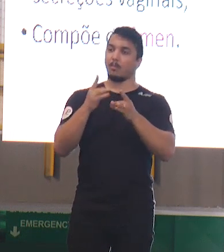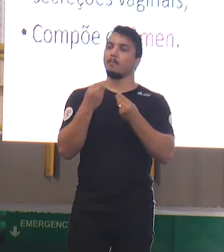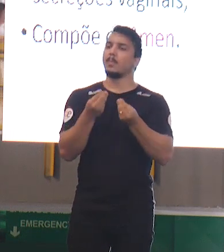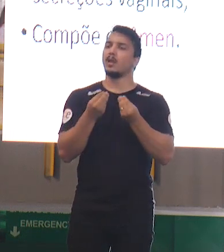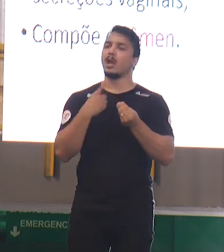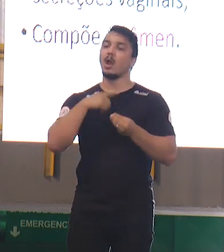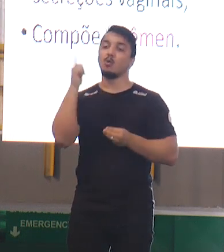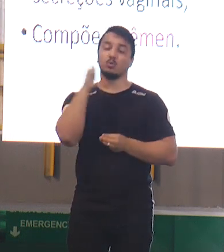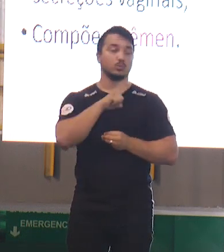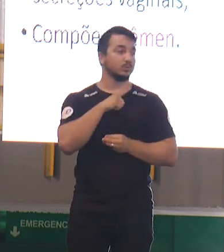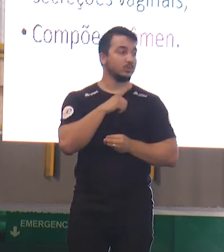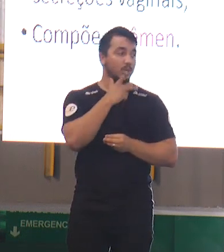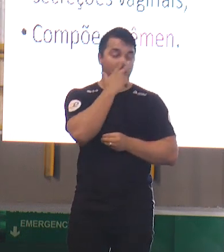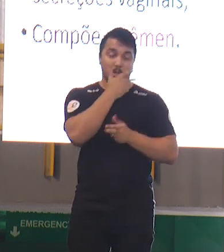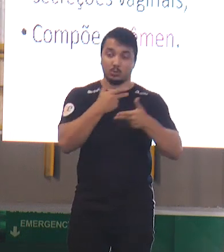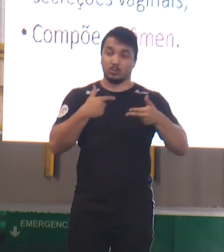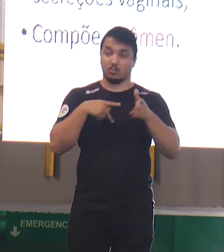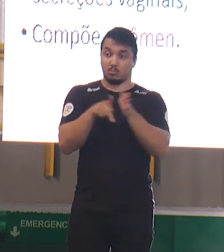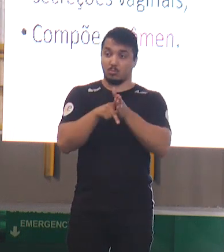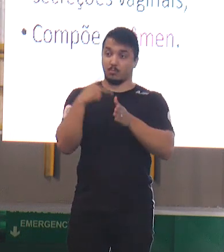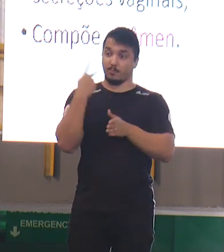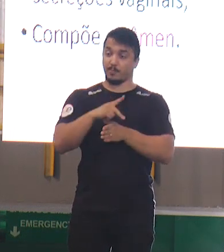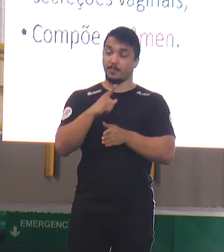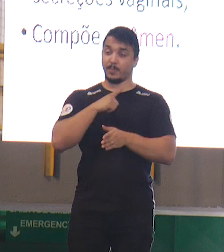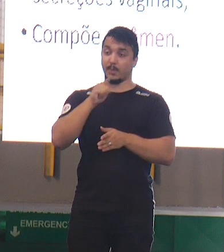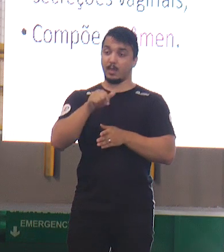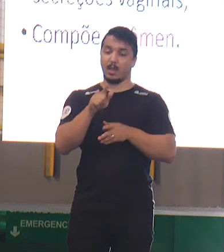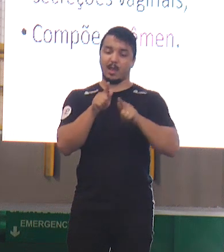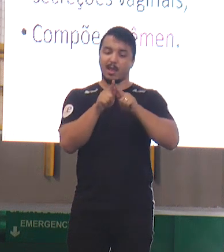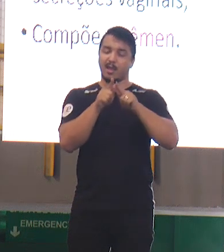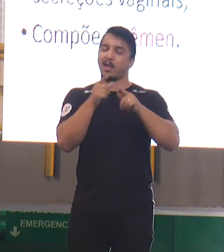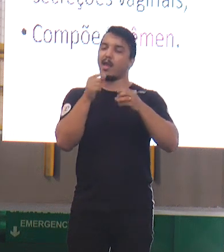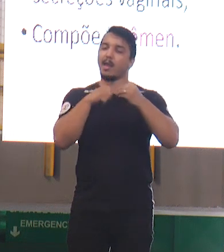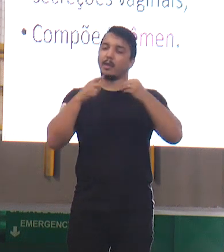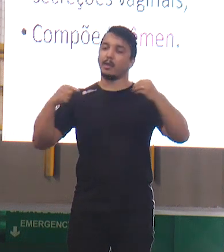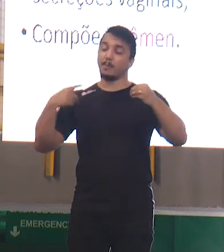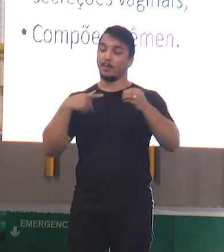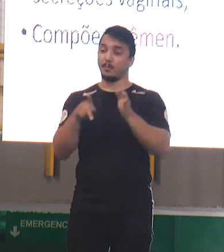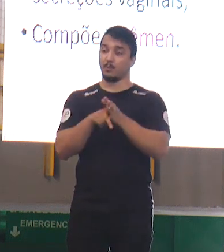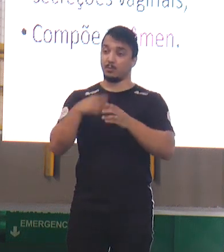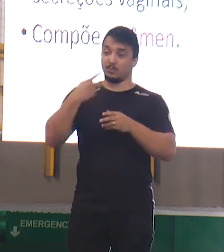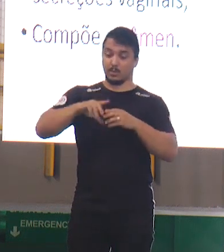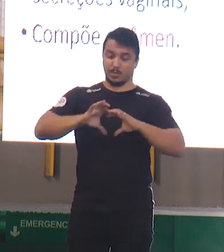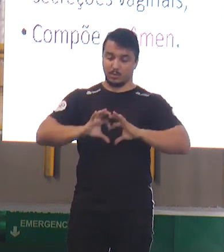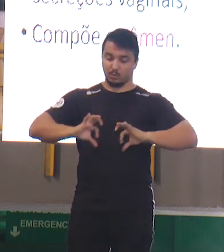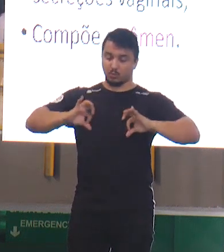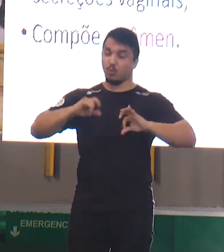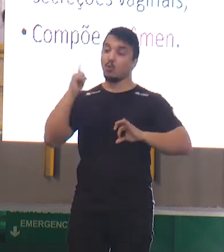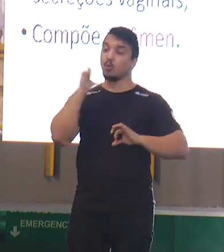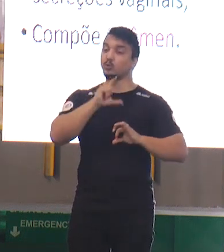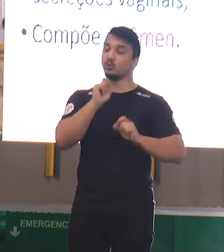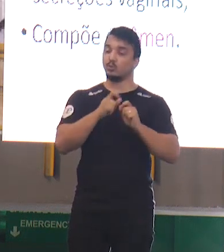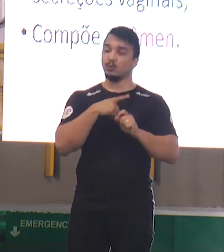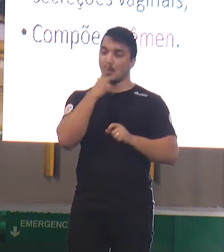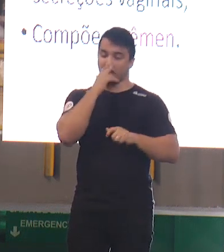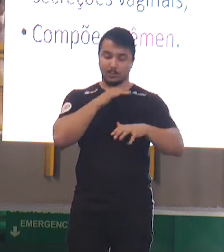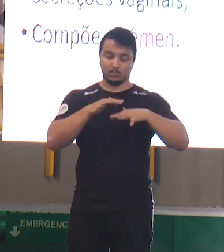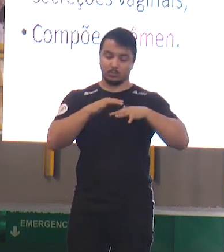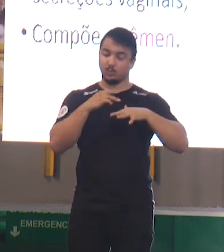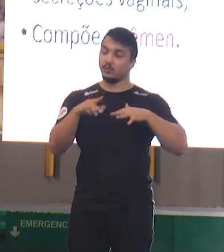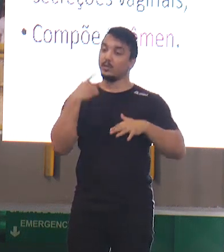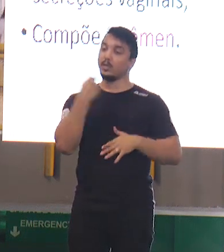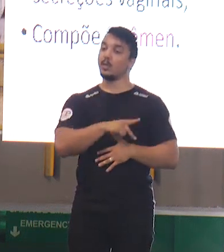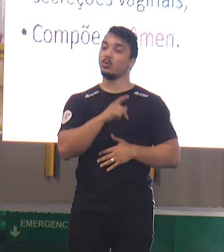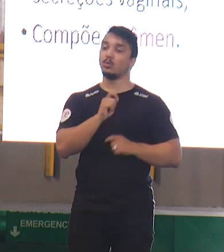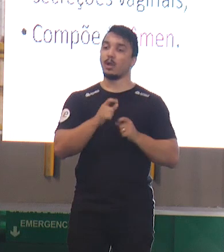poder prender a peça, certo? Os gametas na parede do útero, para que haja o quê? Uma motilidade de